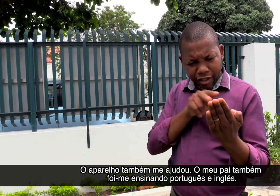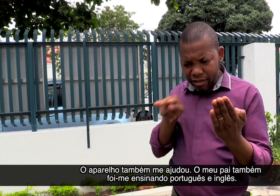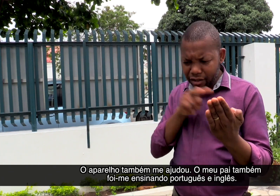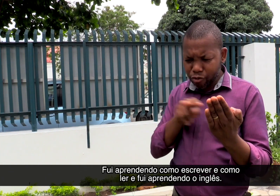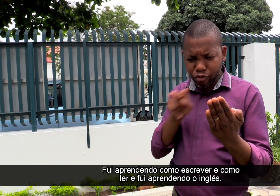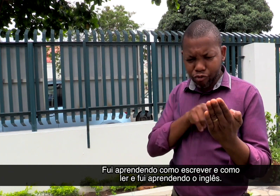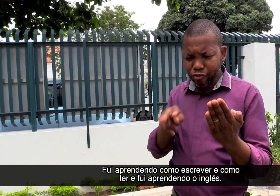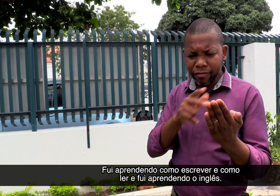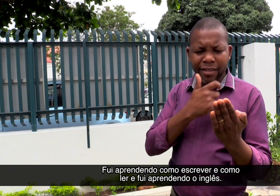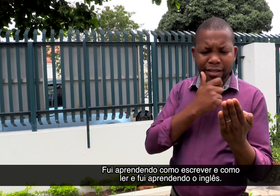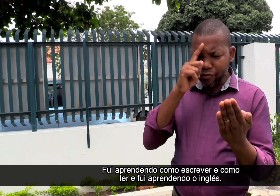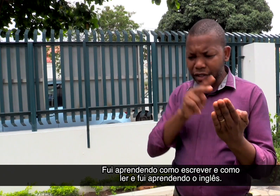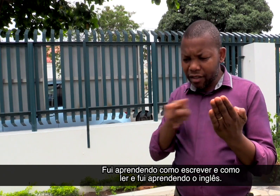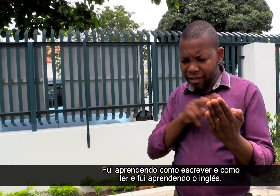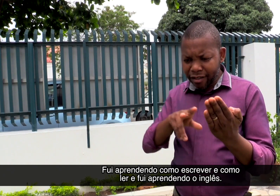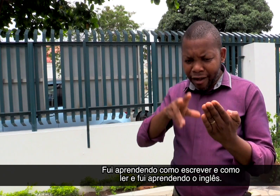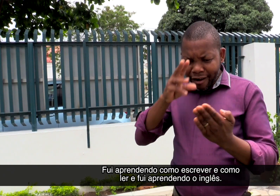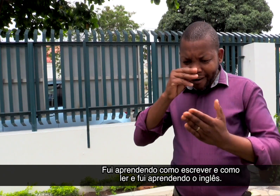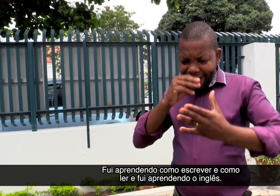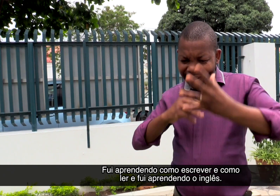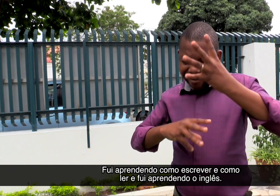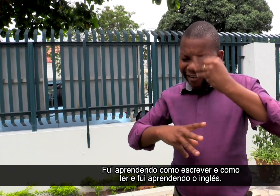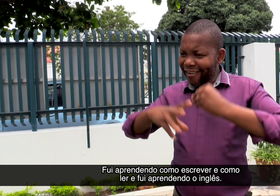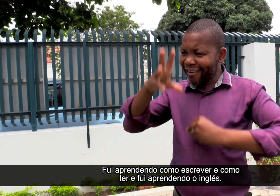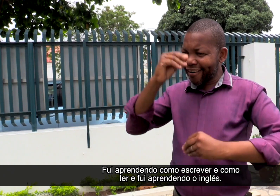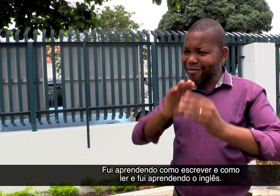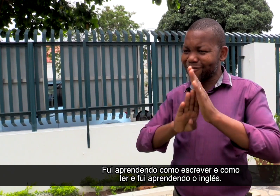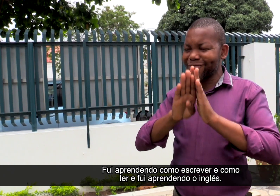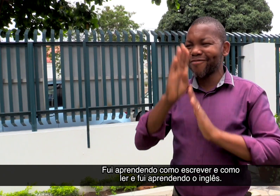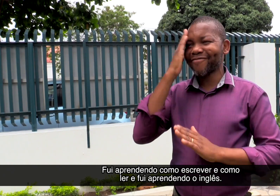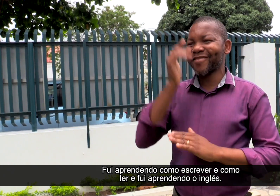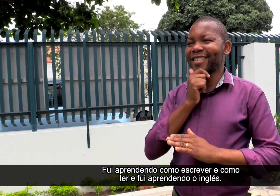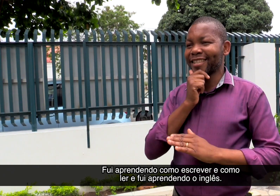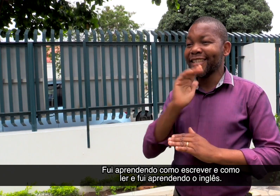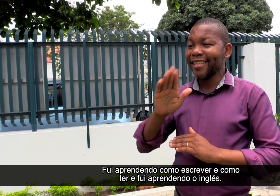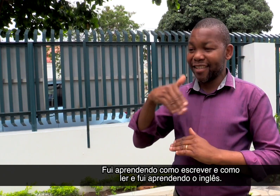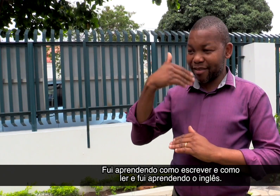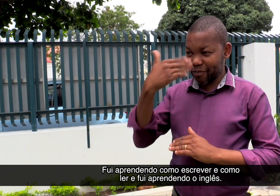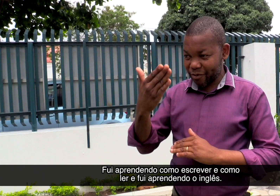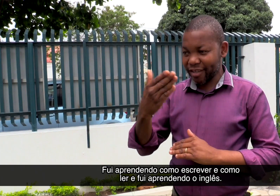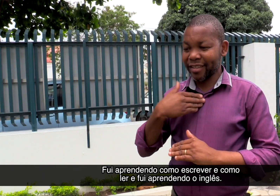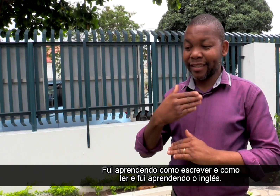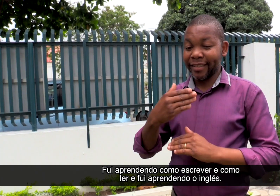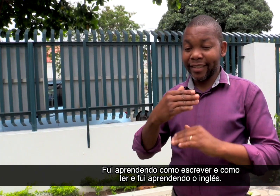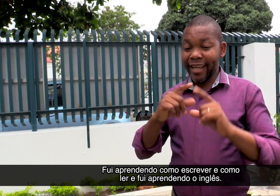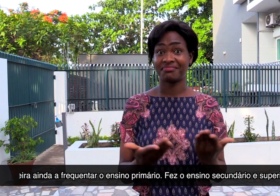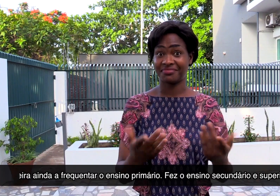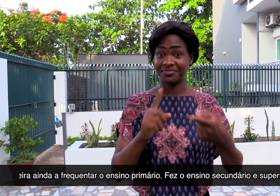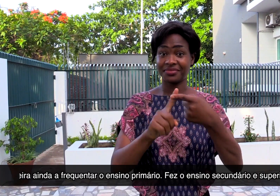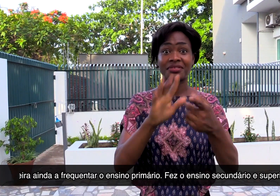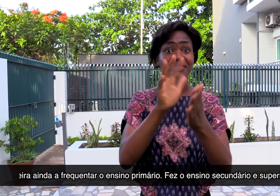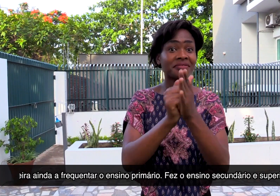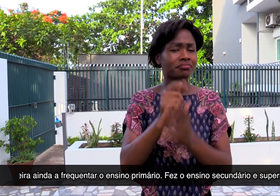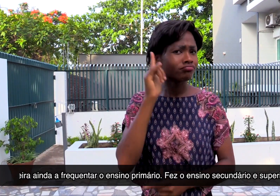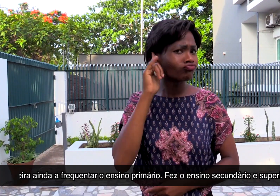português, inglês. Eu fiz essa comparação de como escrever e como ler. Então fui aprendendo gradualmente.